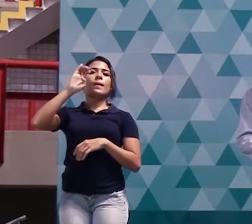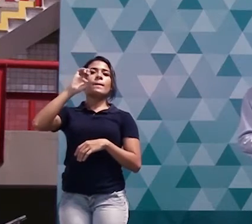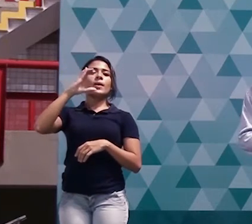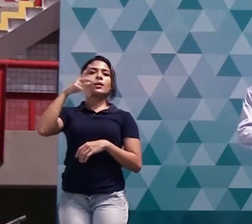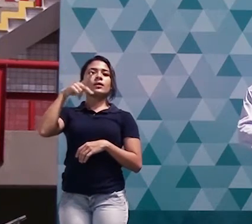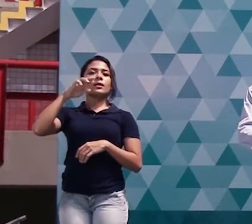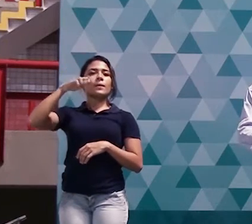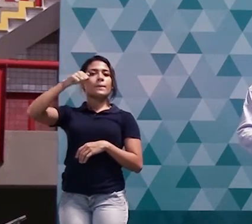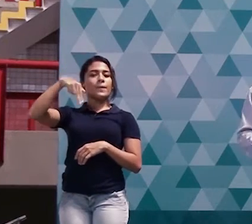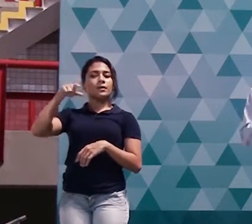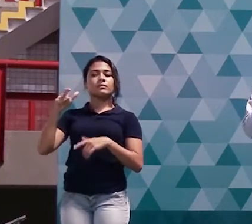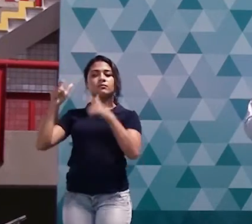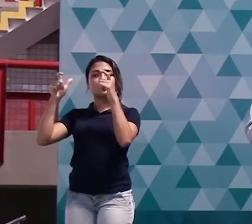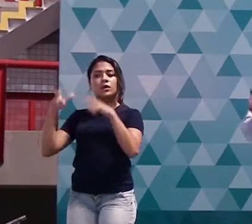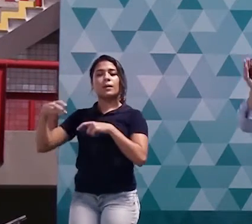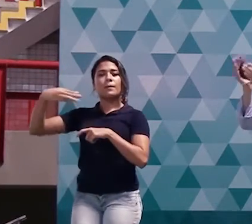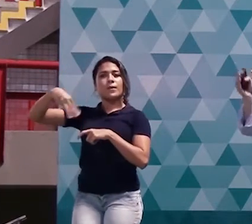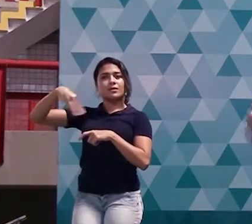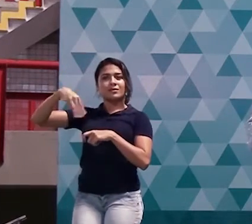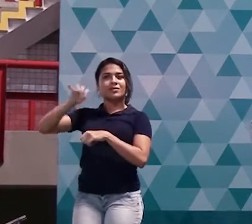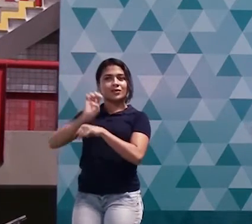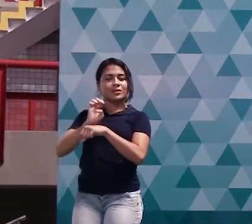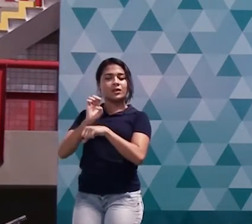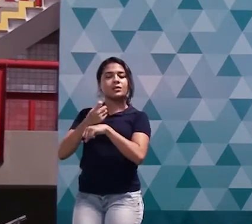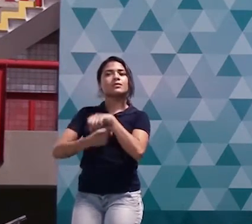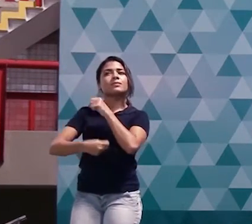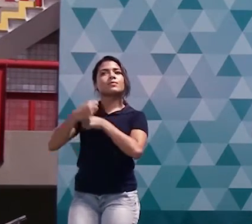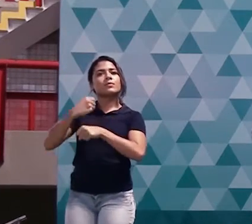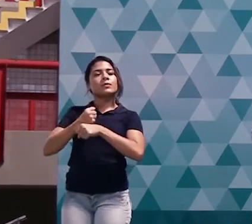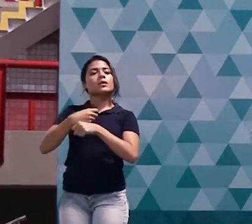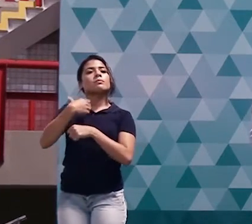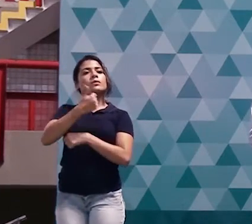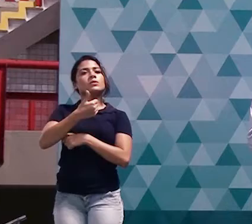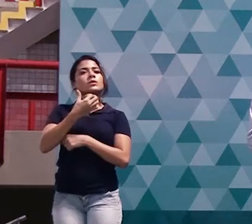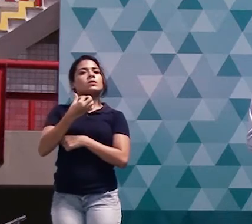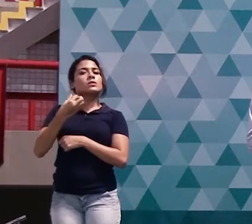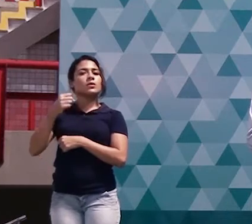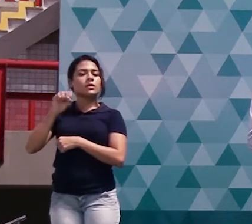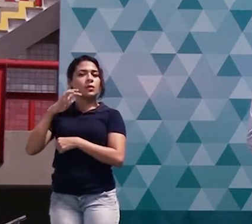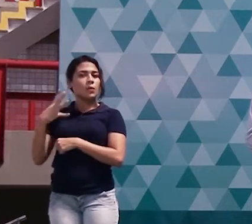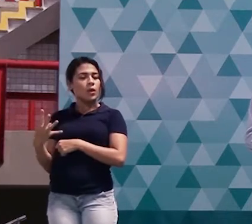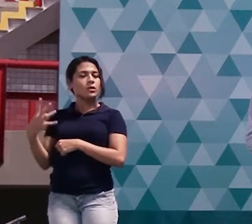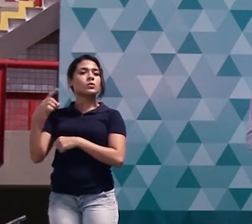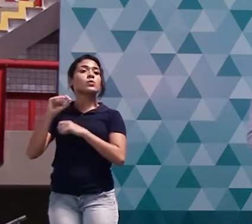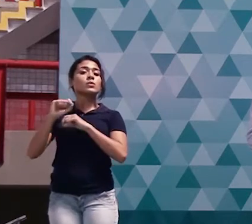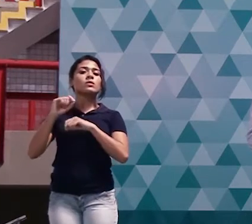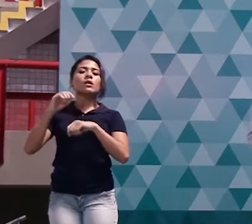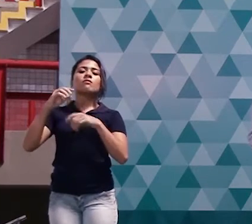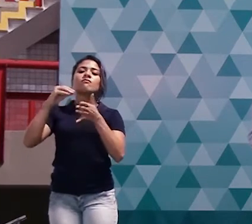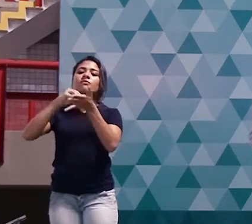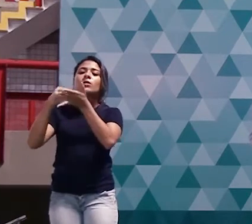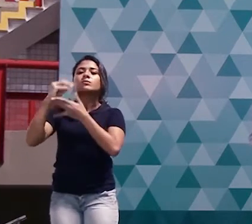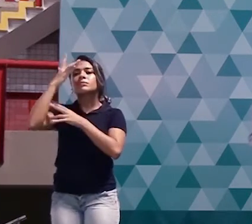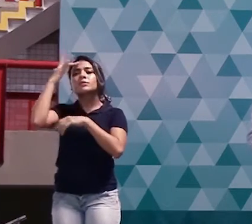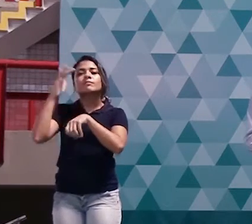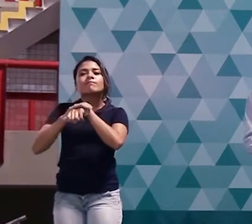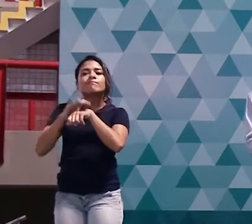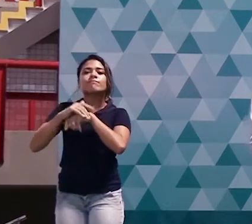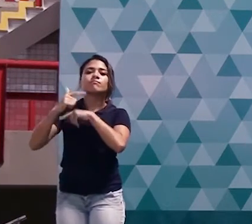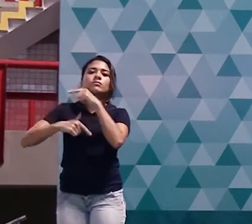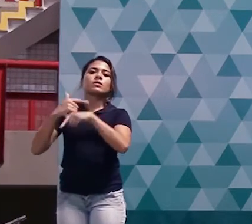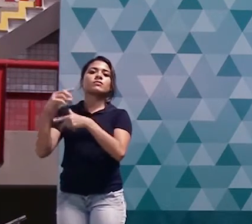em 1684, o motivo foi exatamente esse. A falta de mão de obra no Maranhão fez com que os